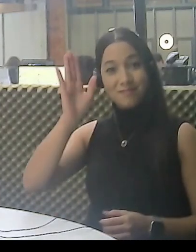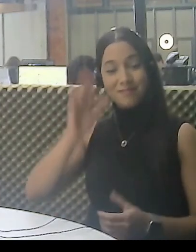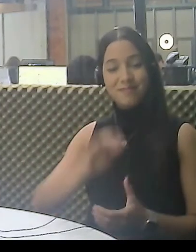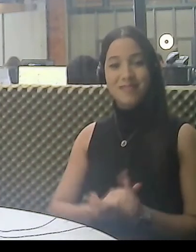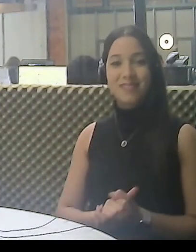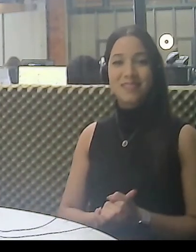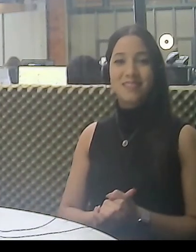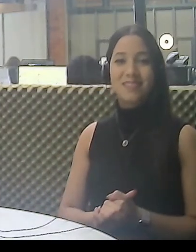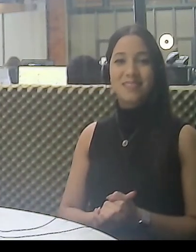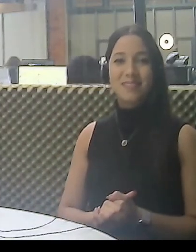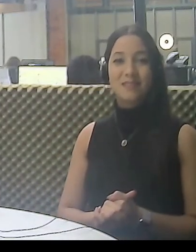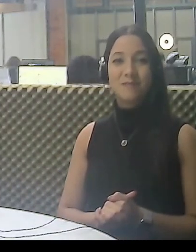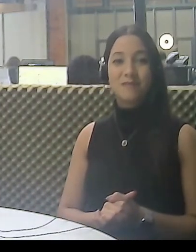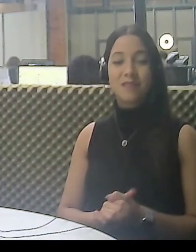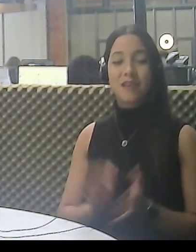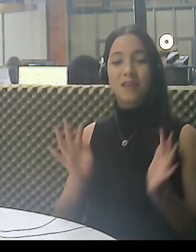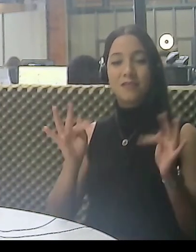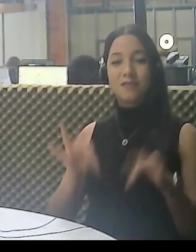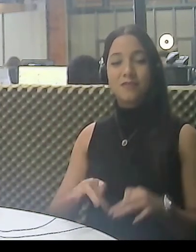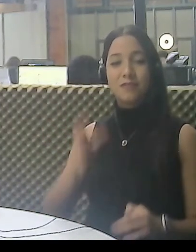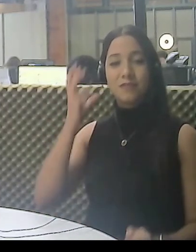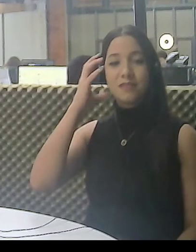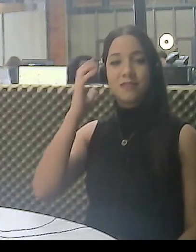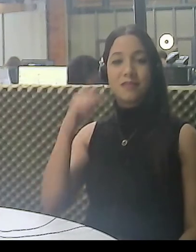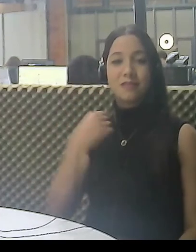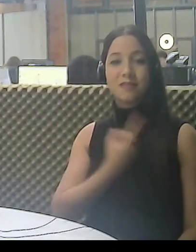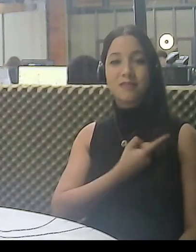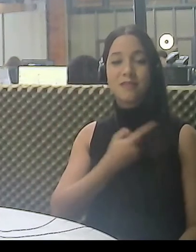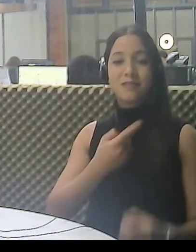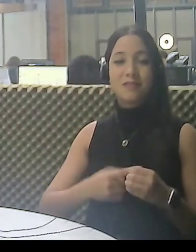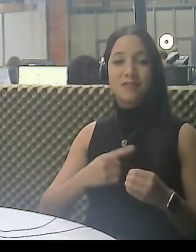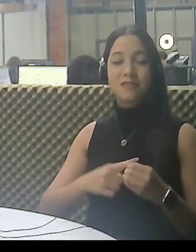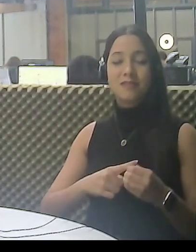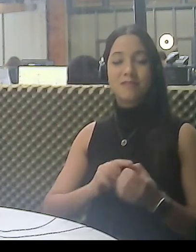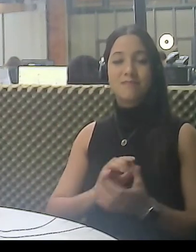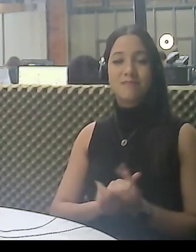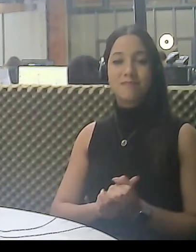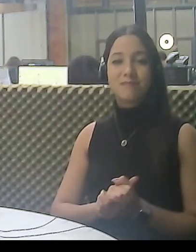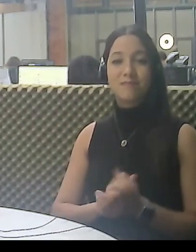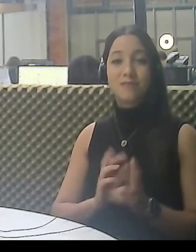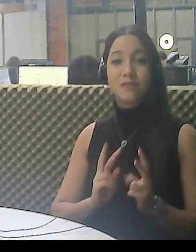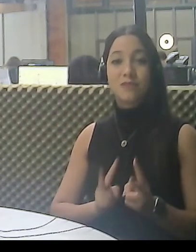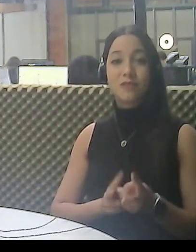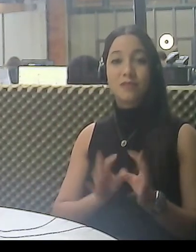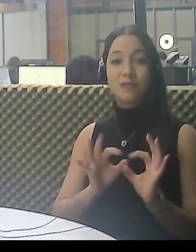próxima. Fica por aqui mais uma edição do programa da Rádio Nossa Cidade.